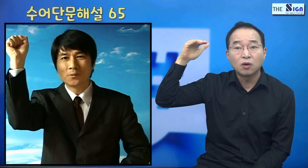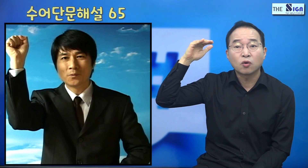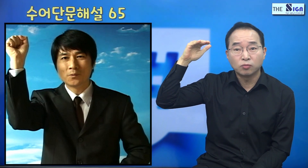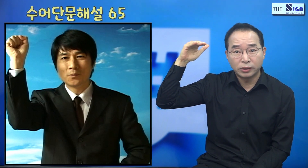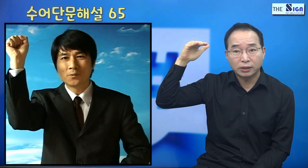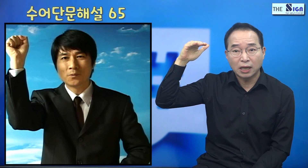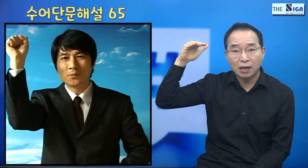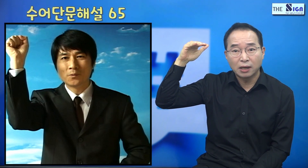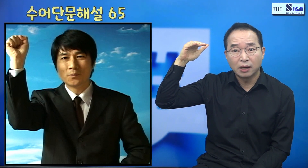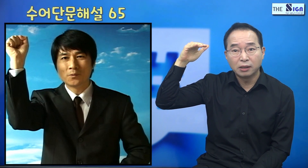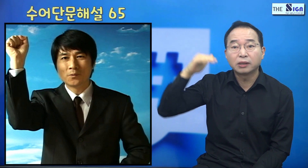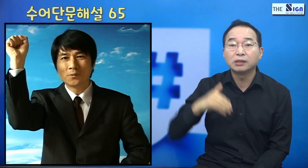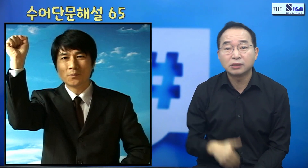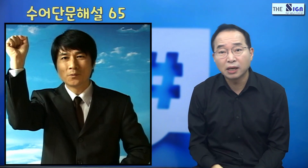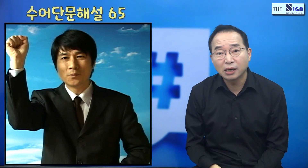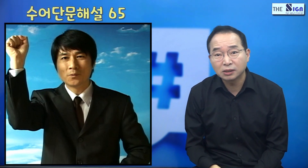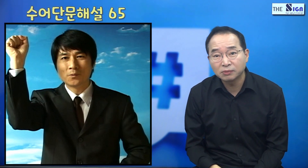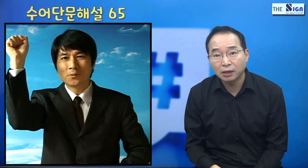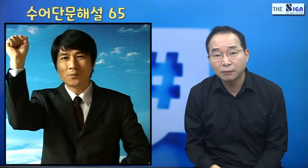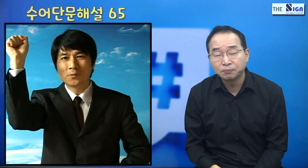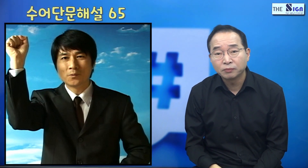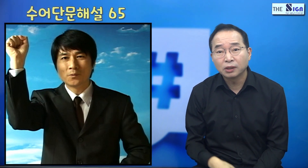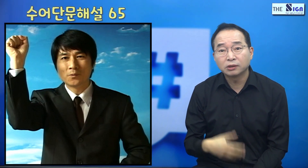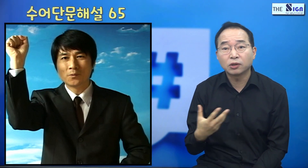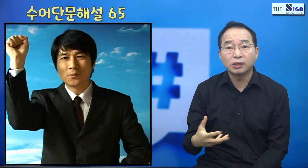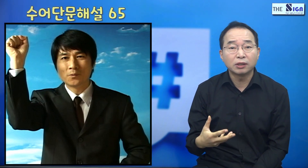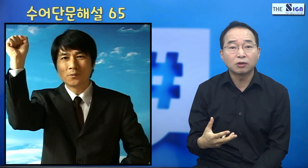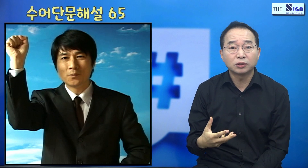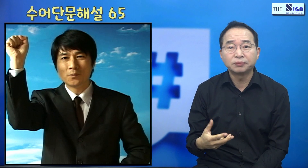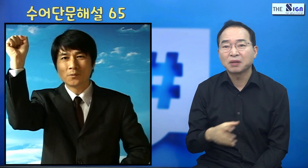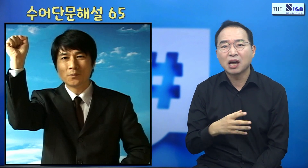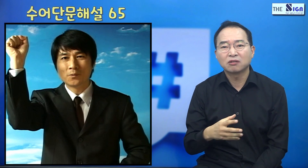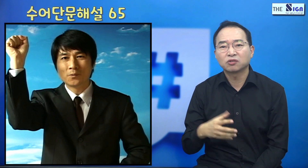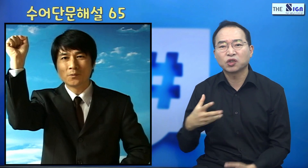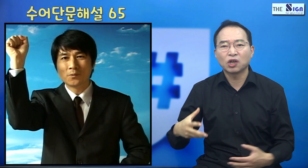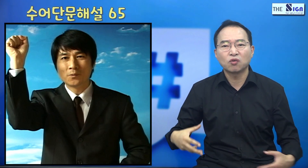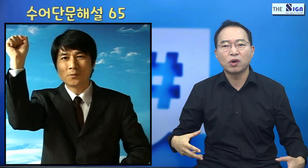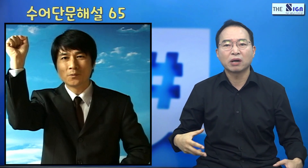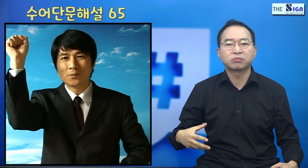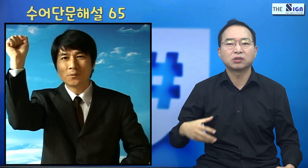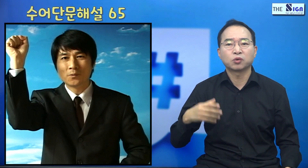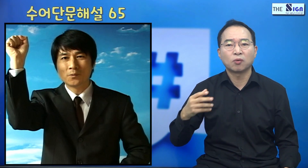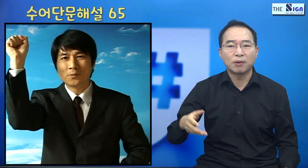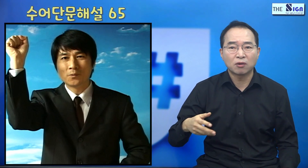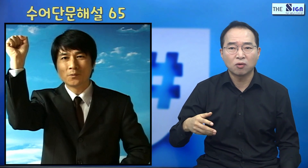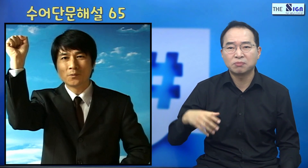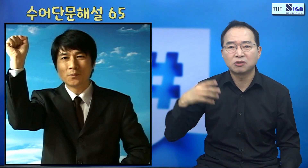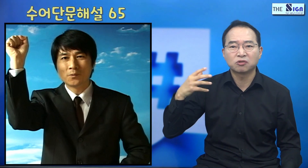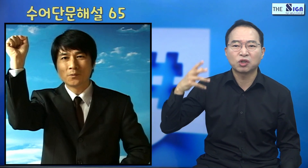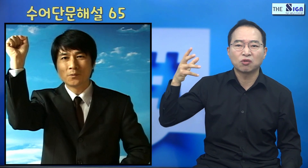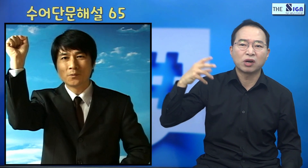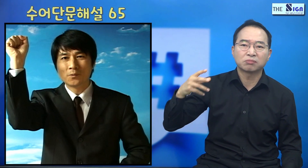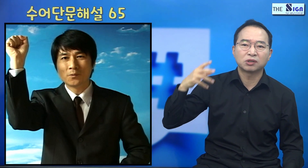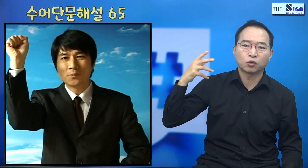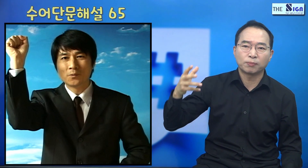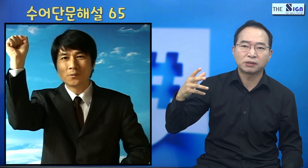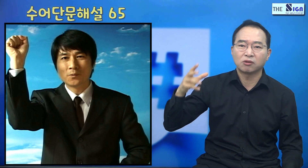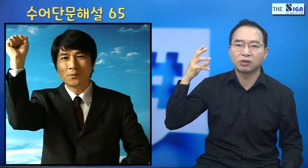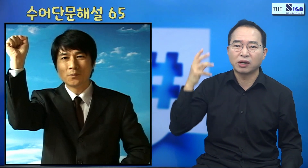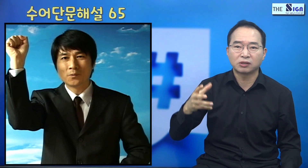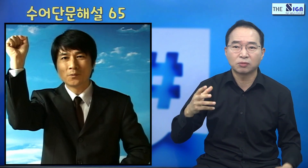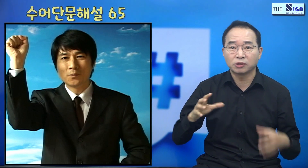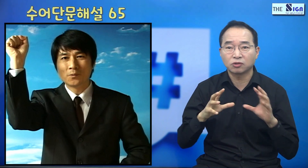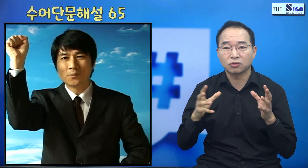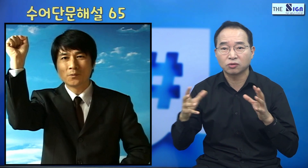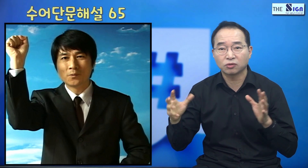대학을 공부했다. 이렇게 이제 생각하시면 돼요. 그러니까 청인인 경우는 한국 최고의 학부를 졸업하고 미국 최고의 학부를 졸업해서